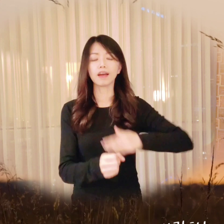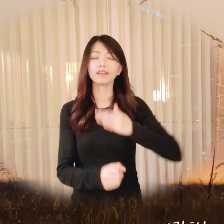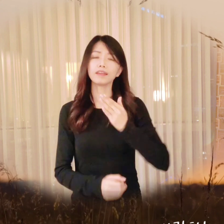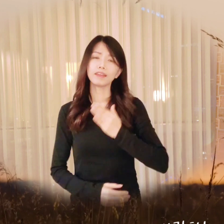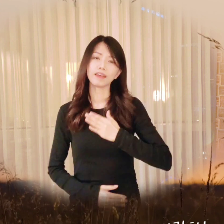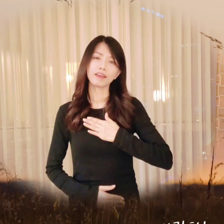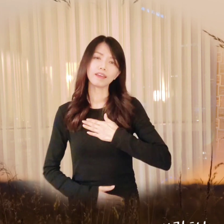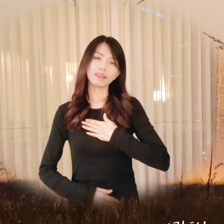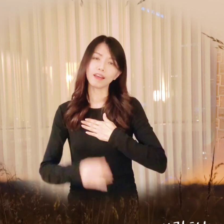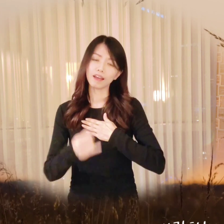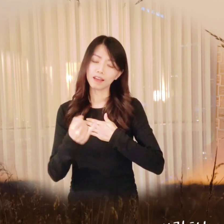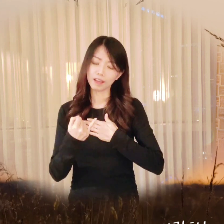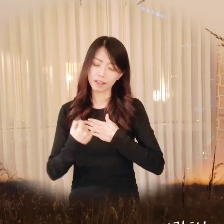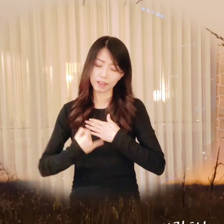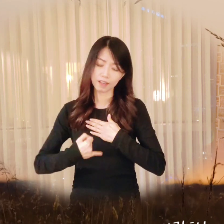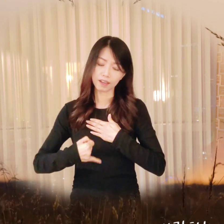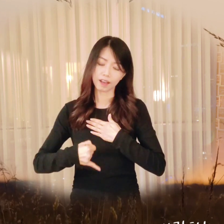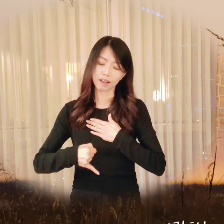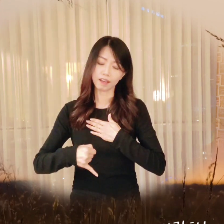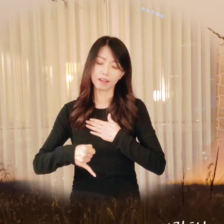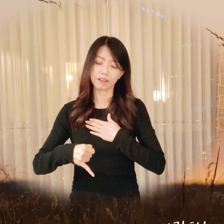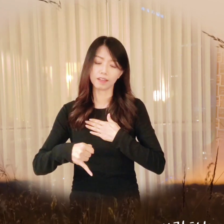사랑하는 내